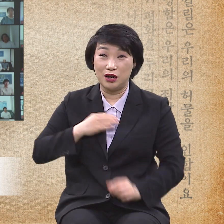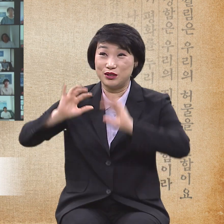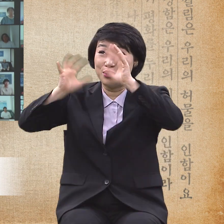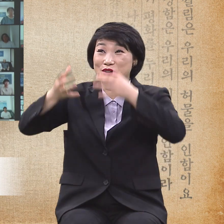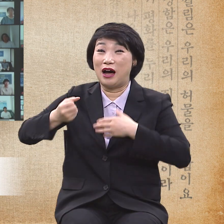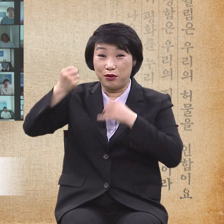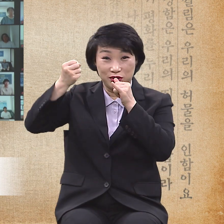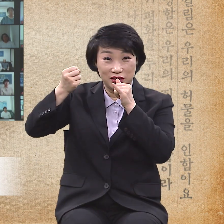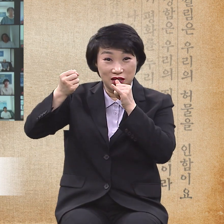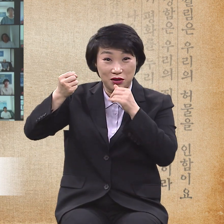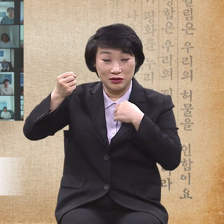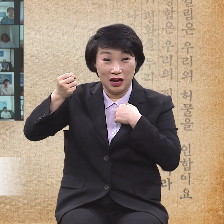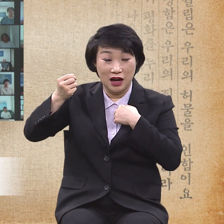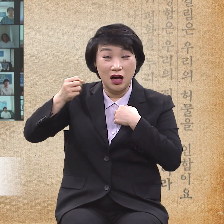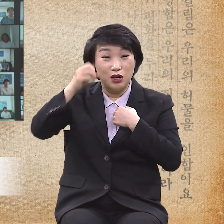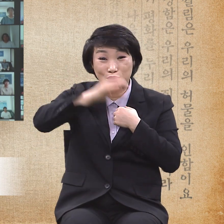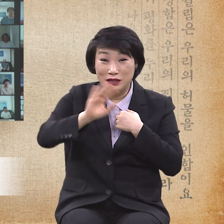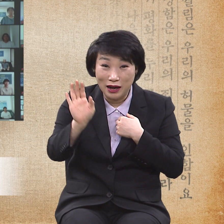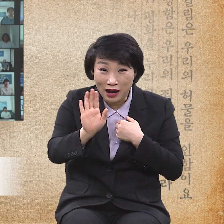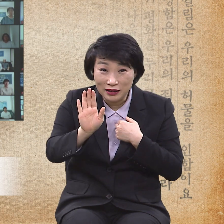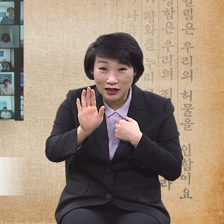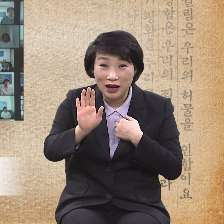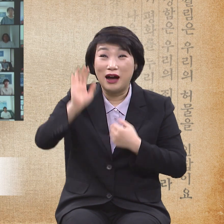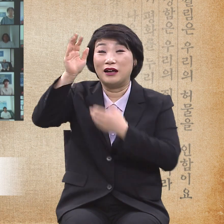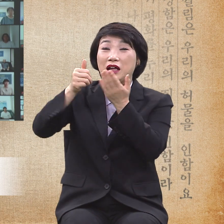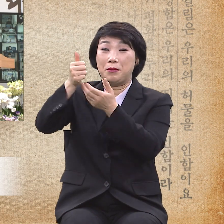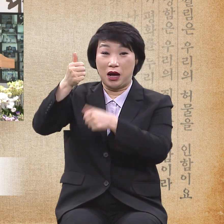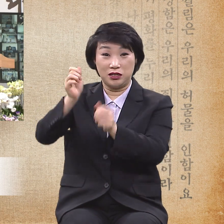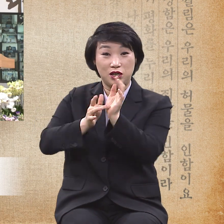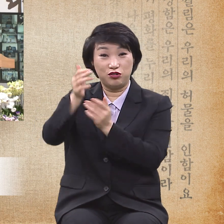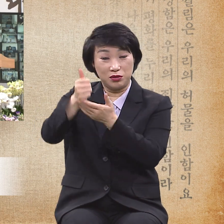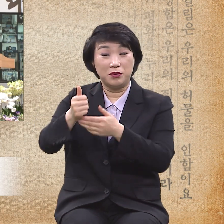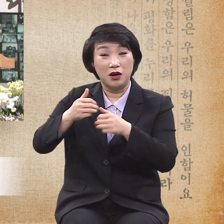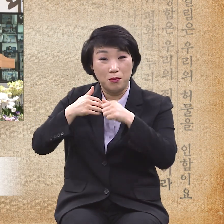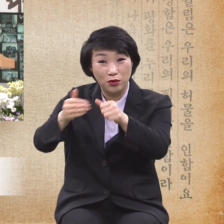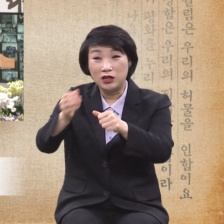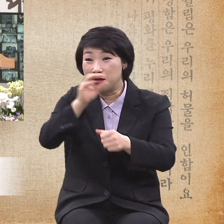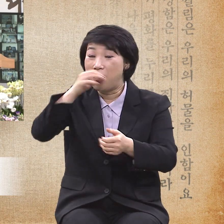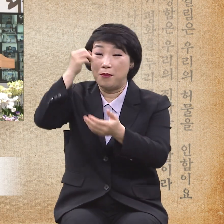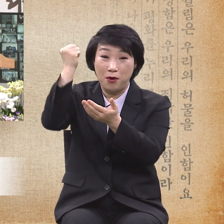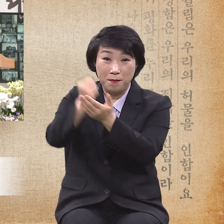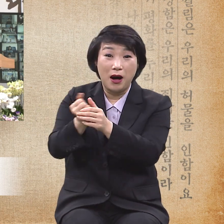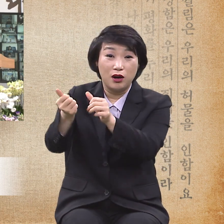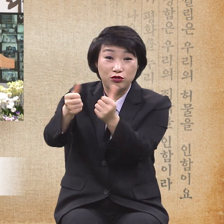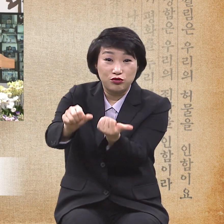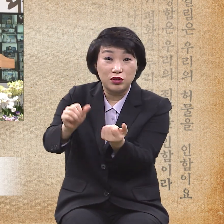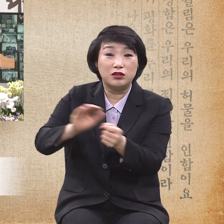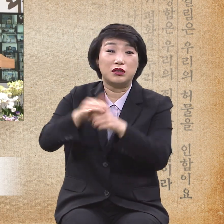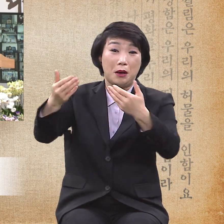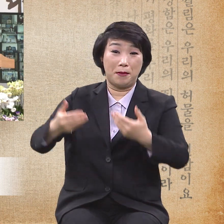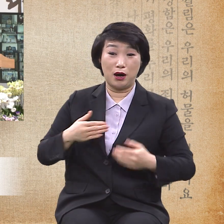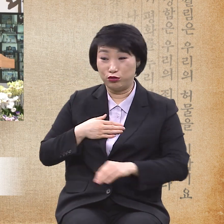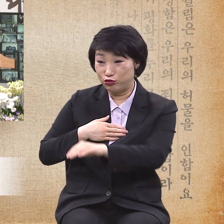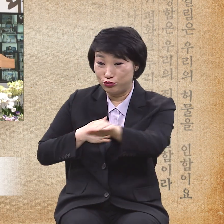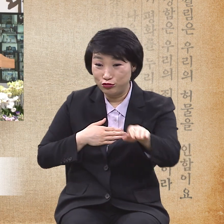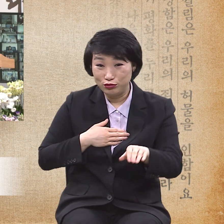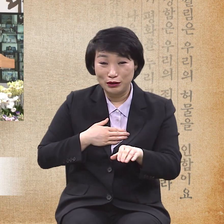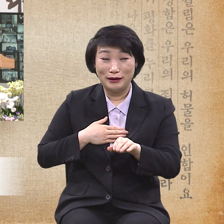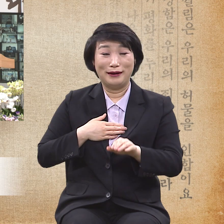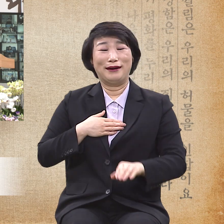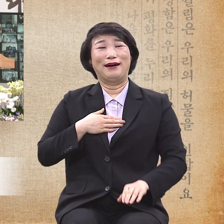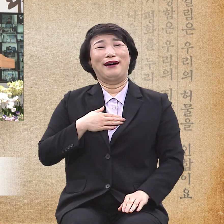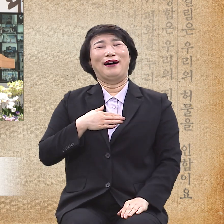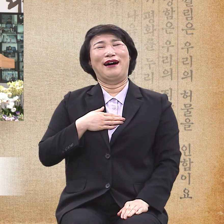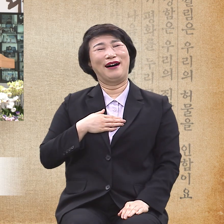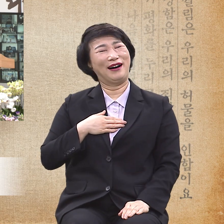천국이라는 거, 그냥이 아니라 하나님의 아들 죽여서 주신 은혜인데, 참